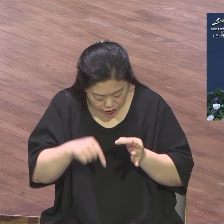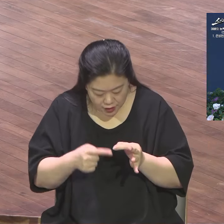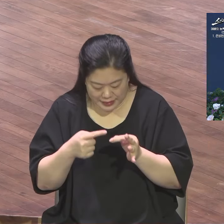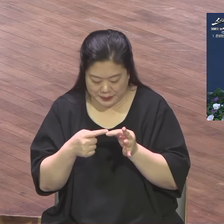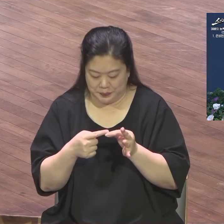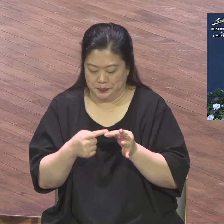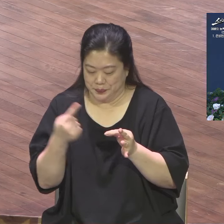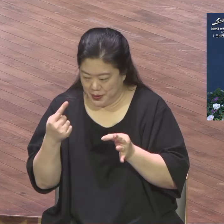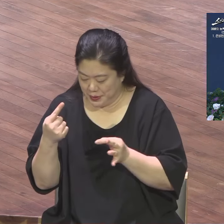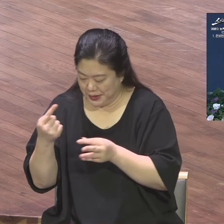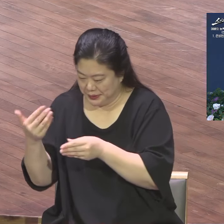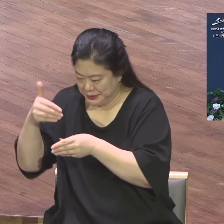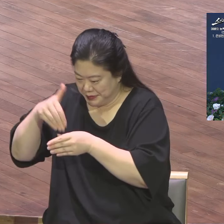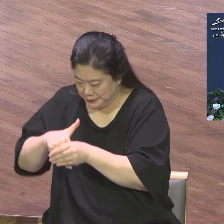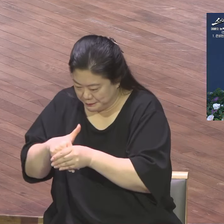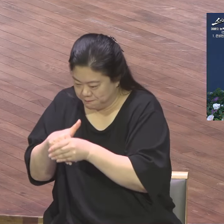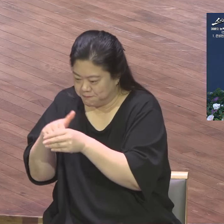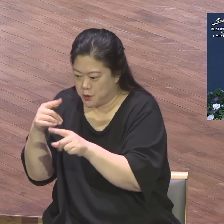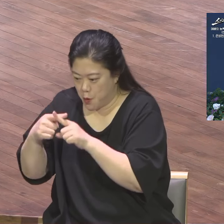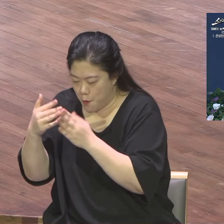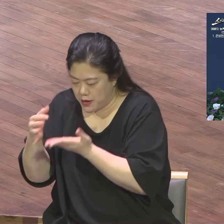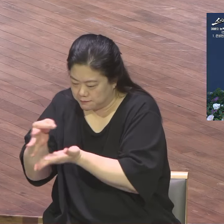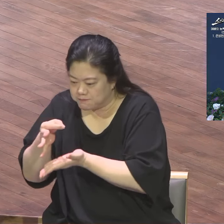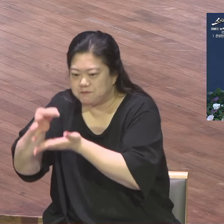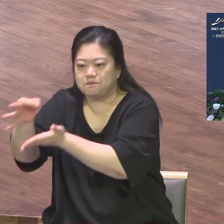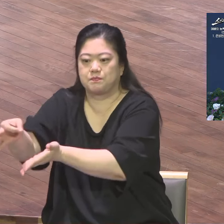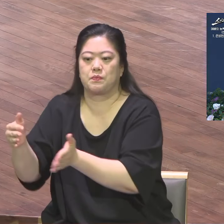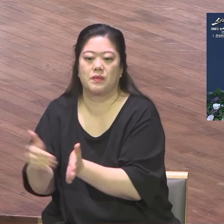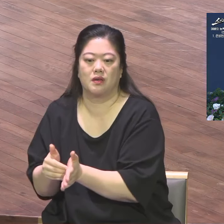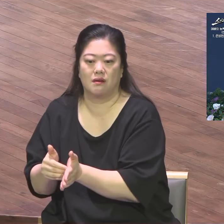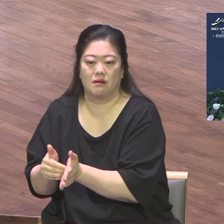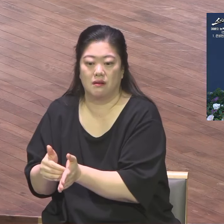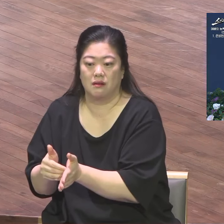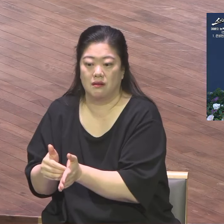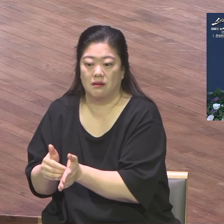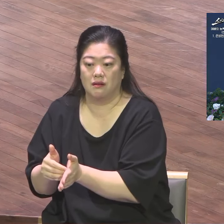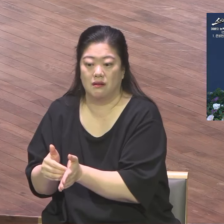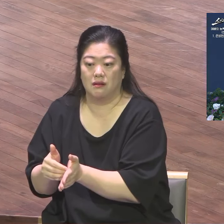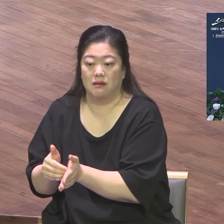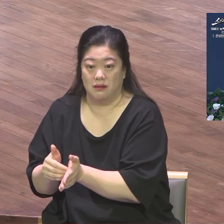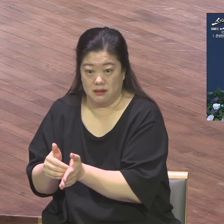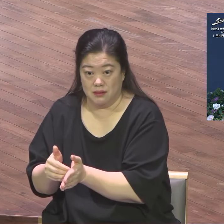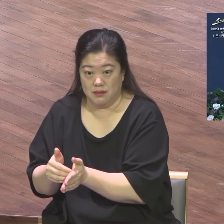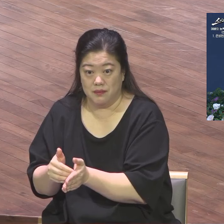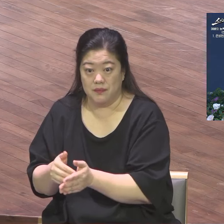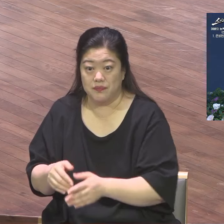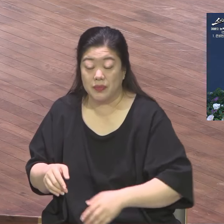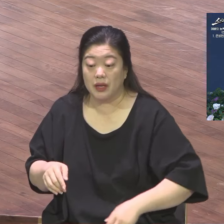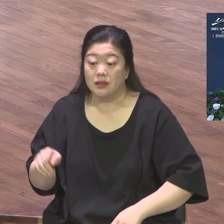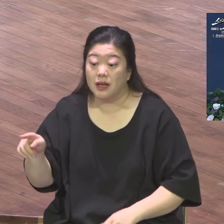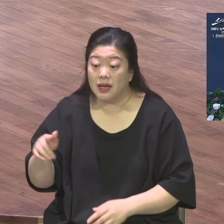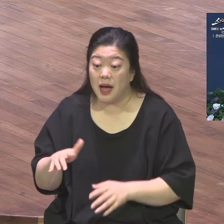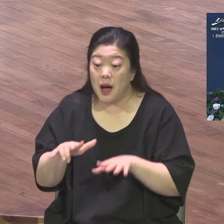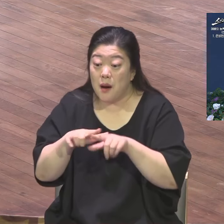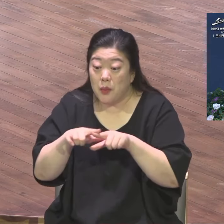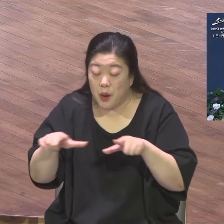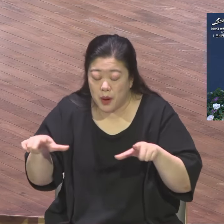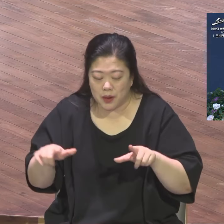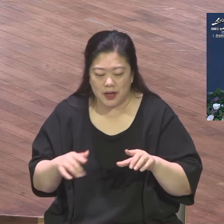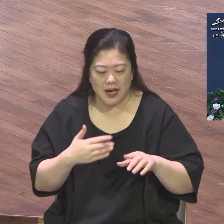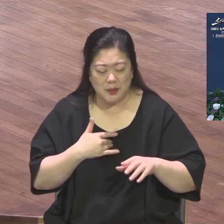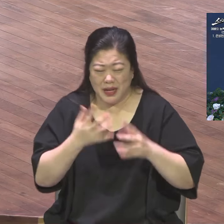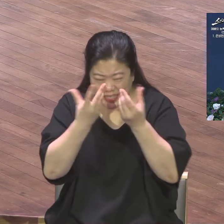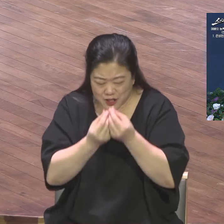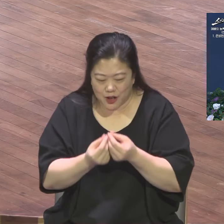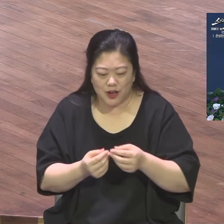하나님 얼마나 축복해 줬냐. 나중에는 이 록펠러가 11조 하면 회계사가 40명이 와야 돼.